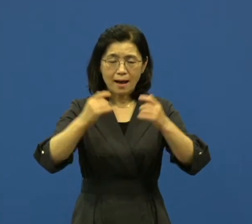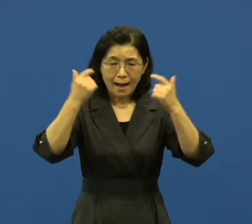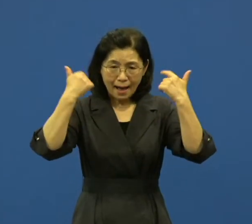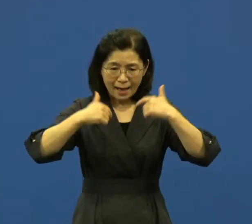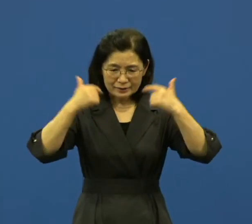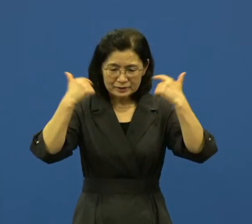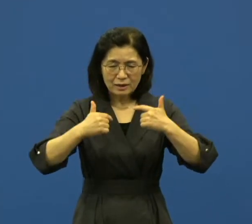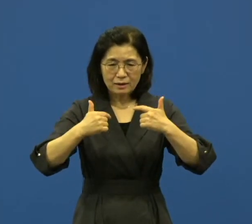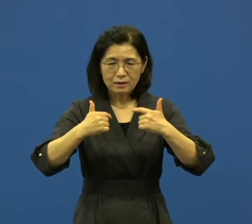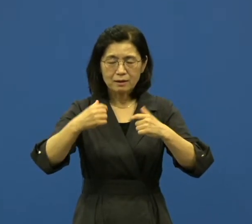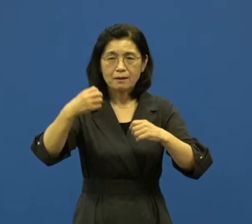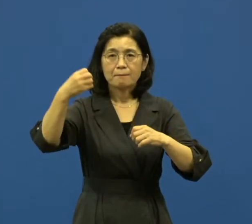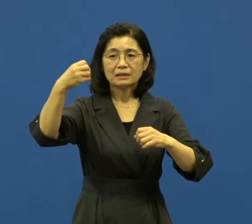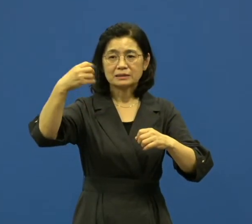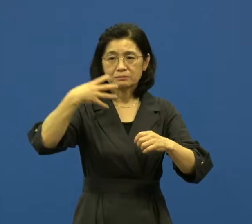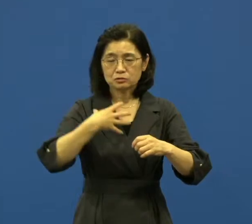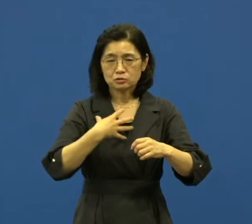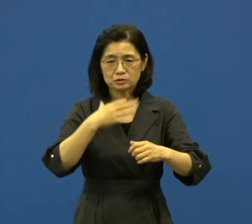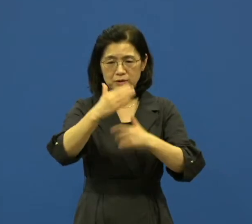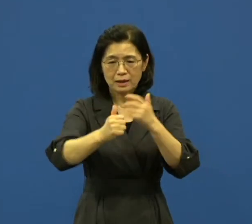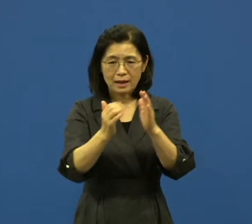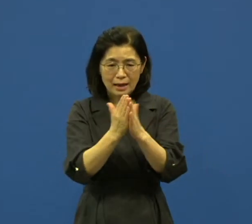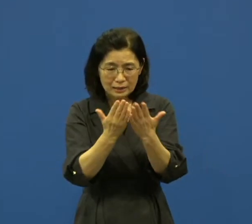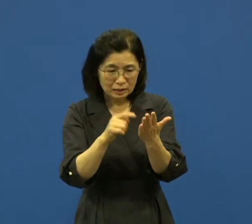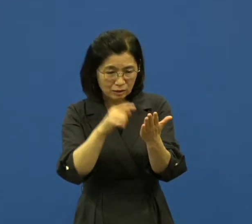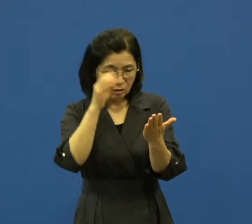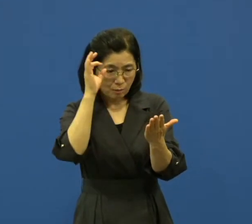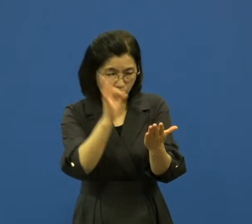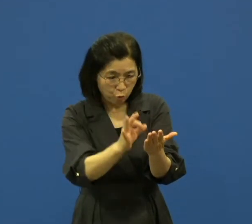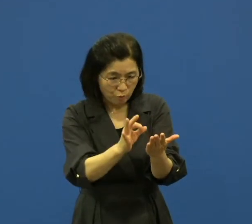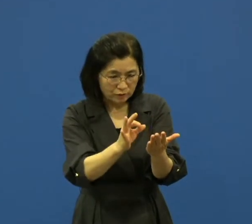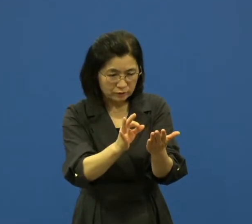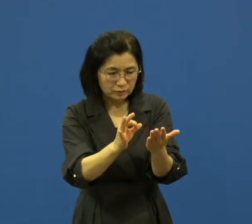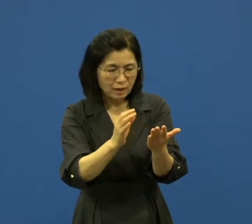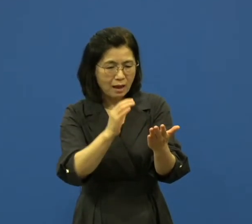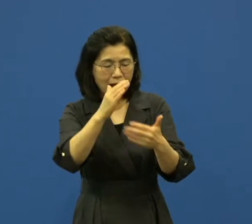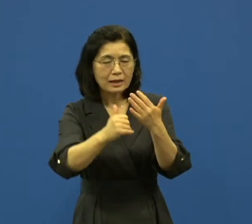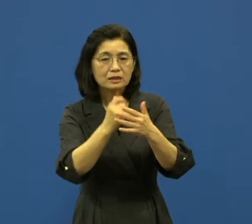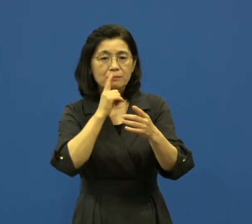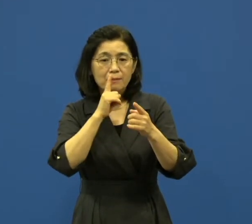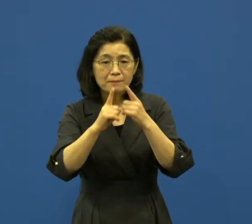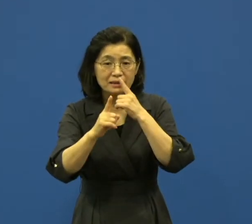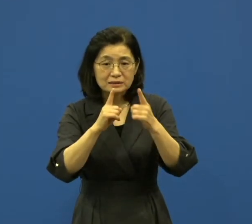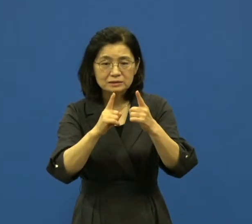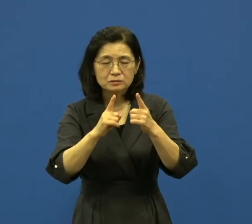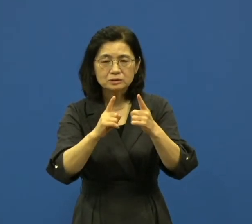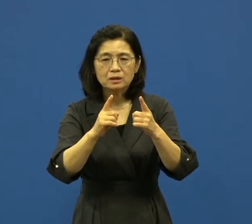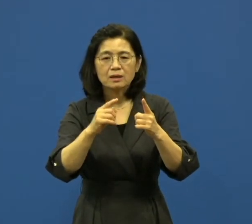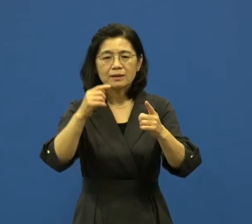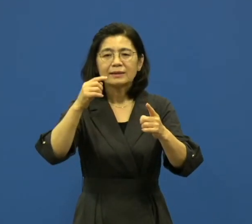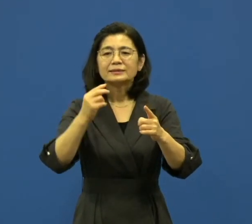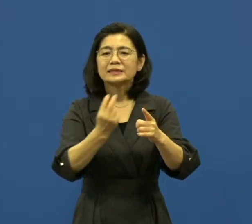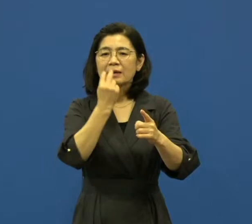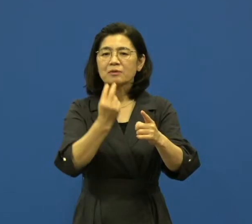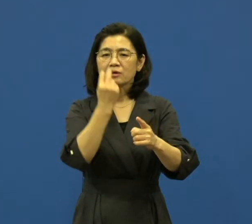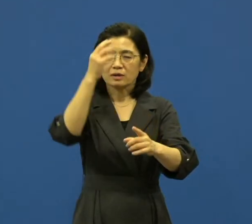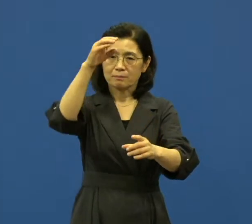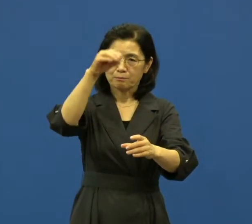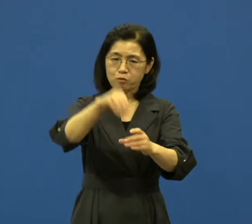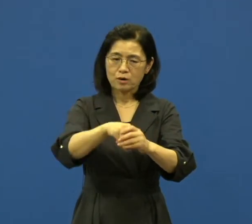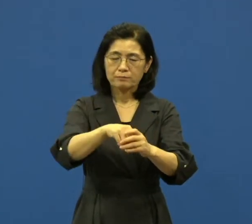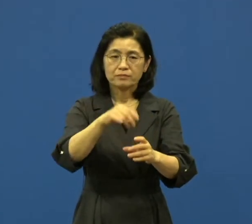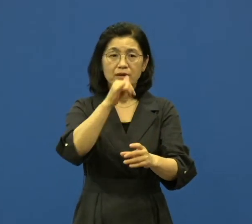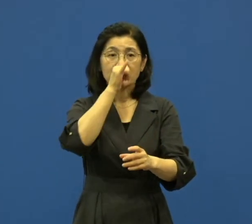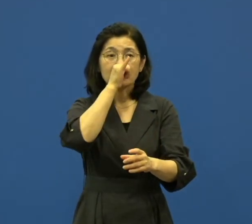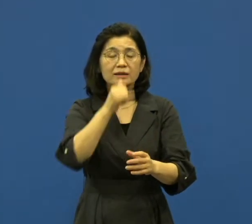일어납니다. 말씀은 그냥 말씀이 아니요, 말씀 안에 생명이 있습니다. 그 말씀이 생명이 되어 우리